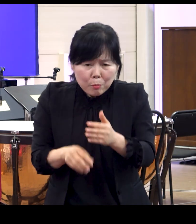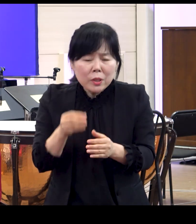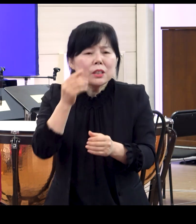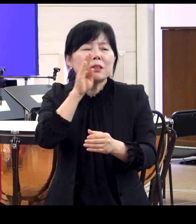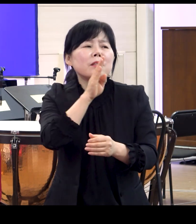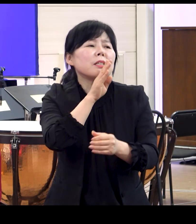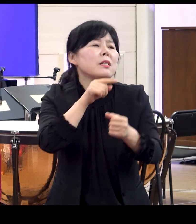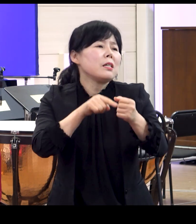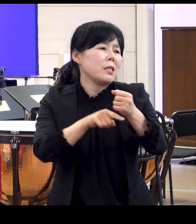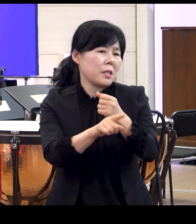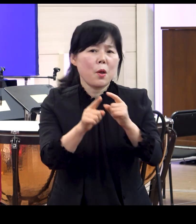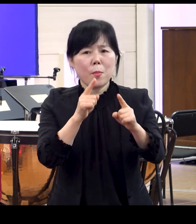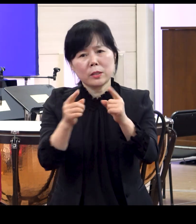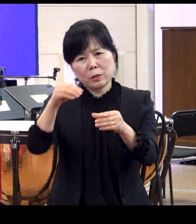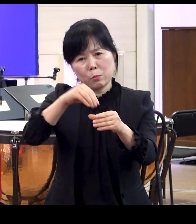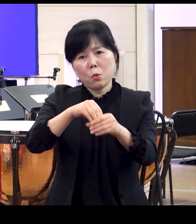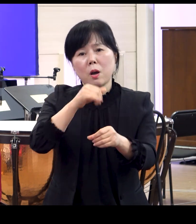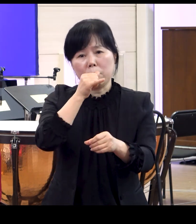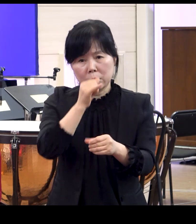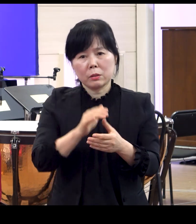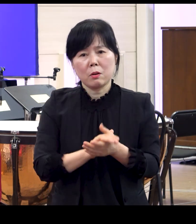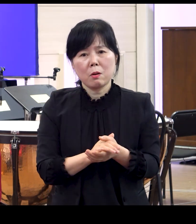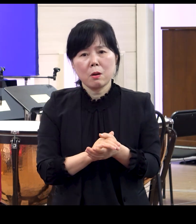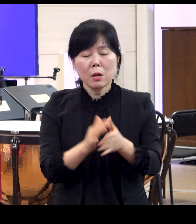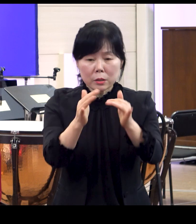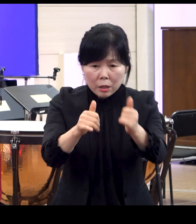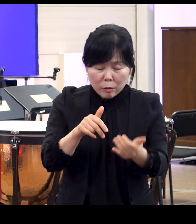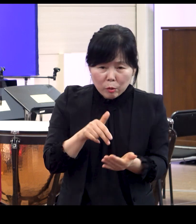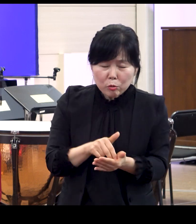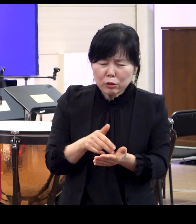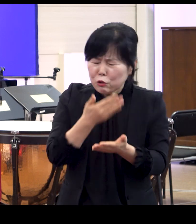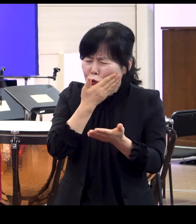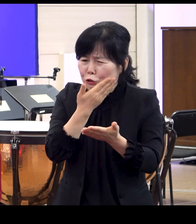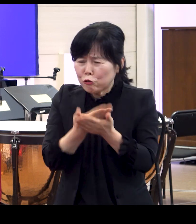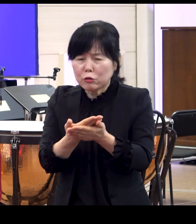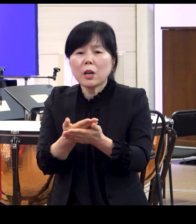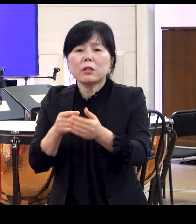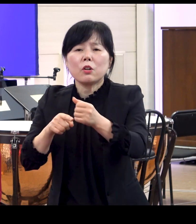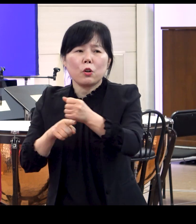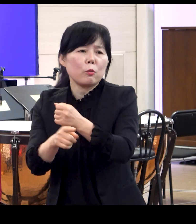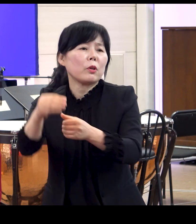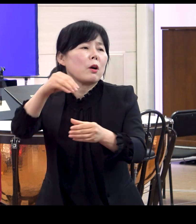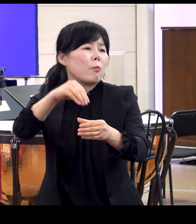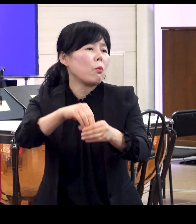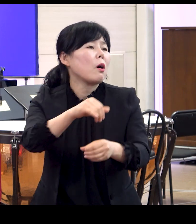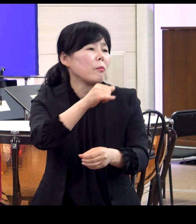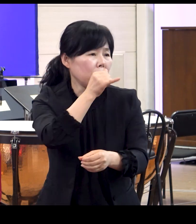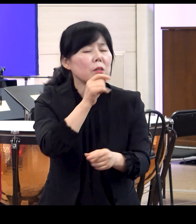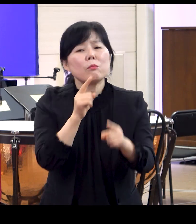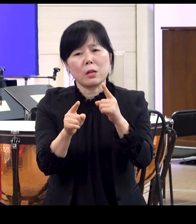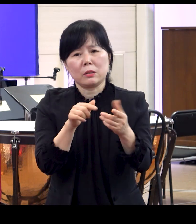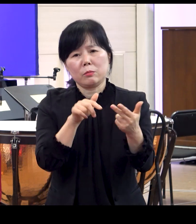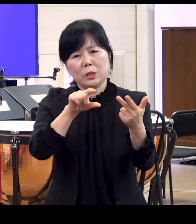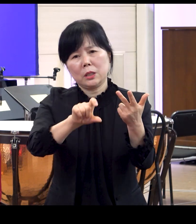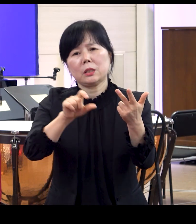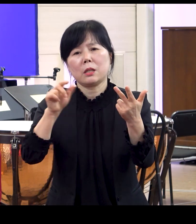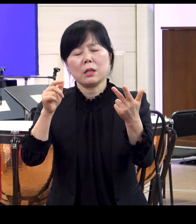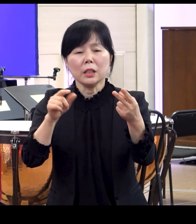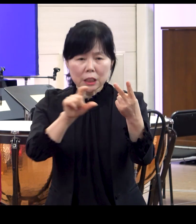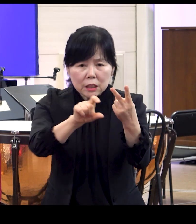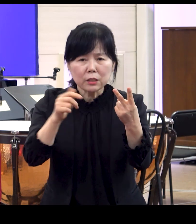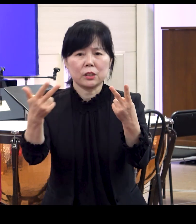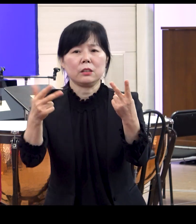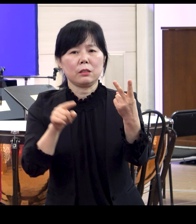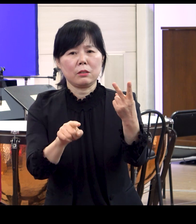진리가 담겨 있는, 그리고 우리 인간에게 너무 중요한 메시지가 담겨 있는 그런 말씀이다 하는 것이죠.